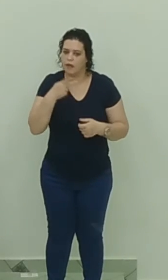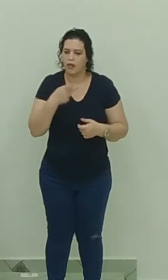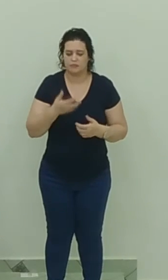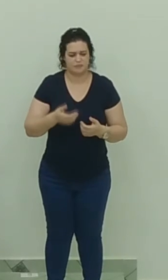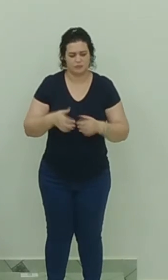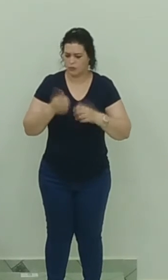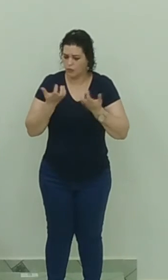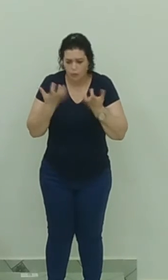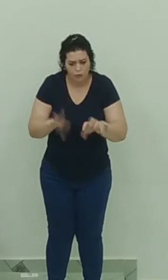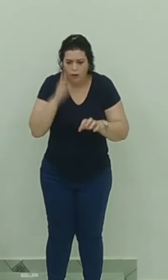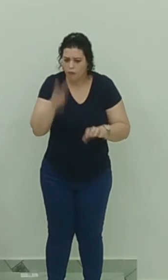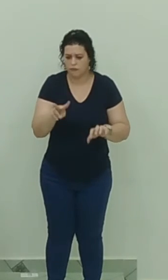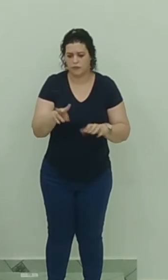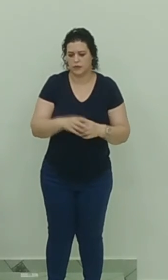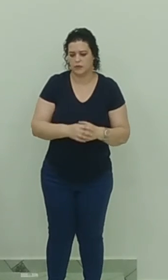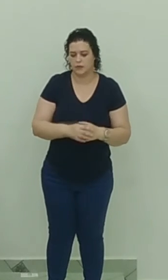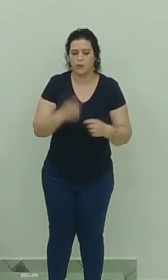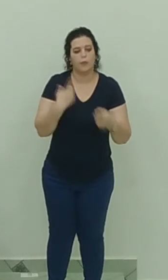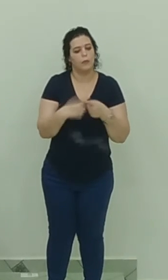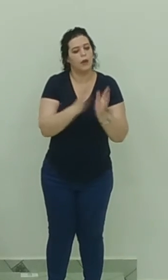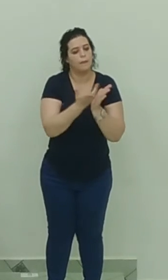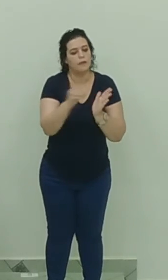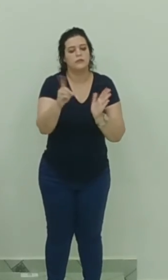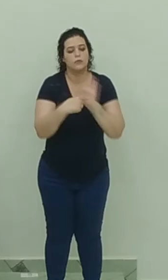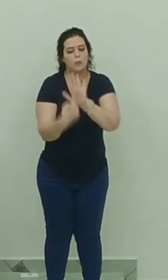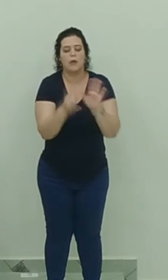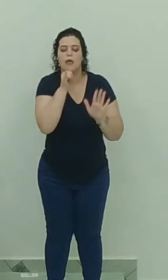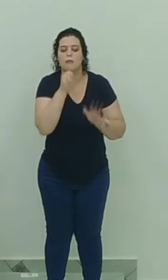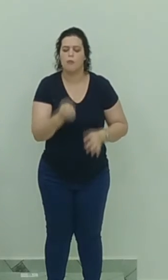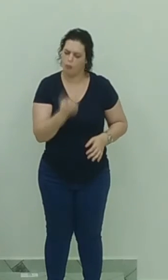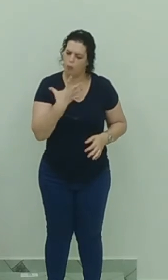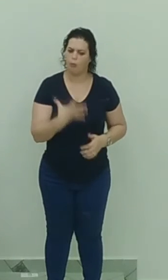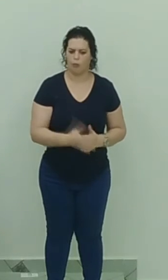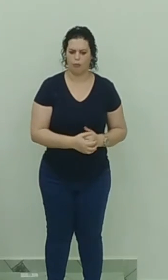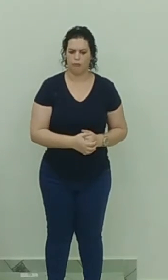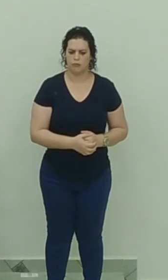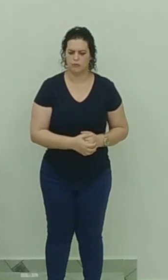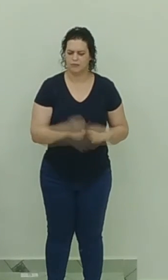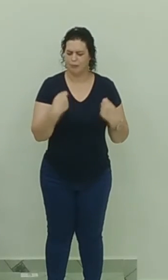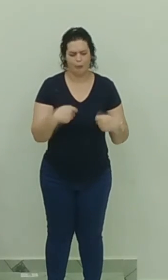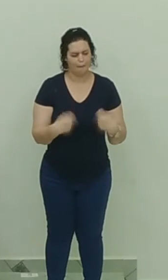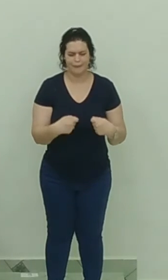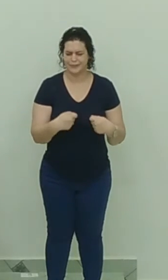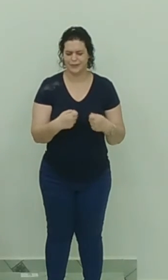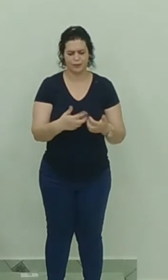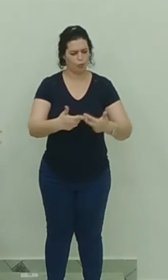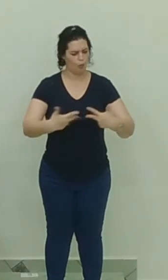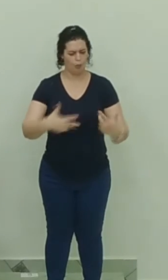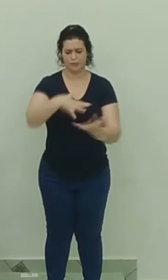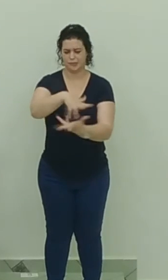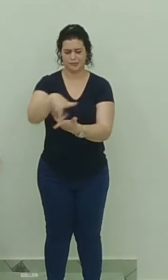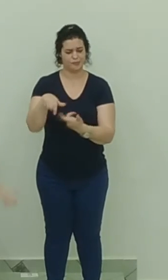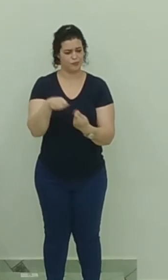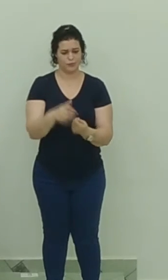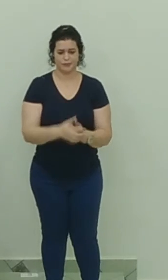Mas a Bíblia tem tanto exemplo bom que obscurece. Ao nosso redor, tanta